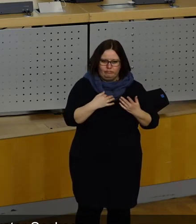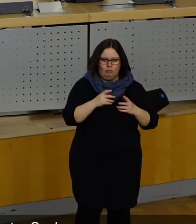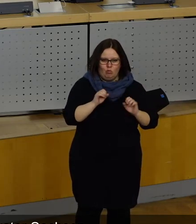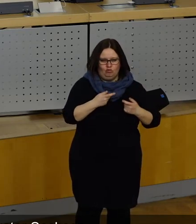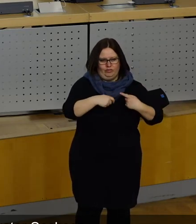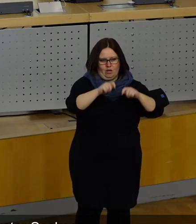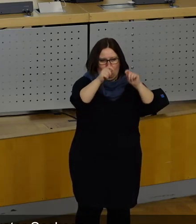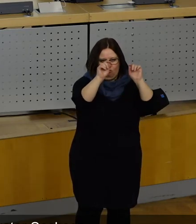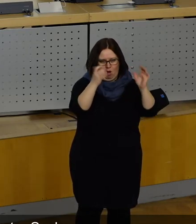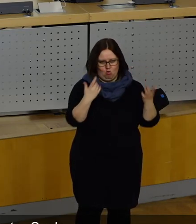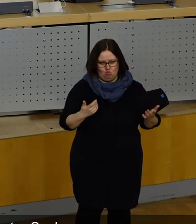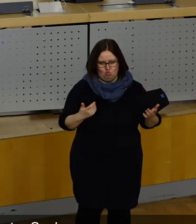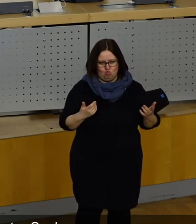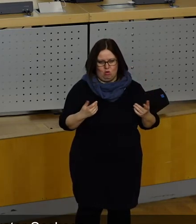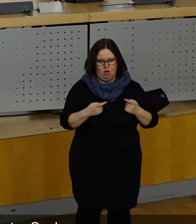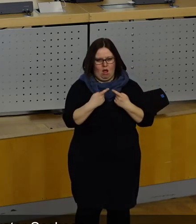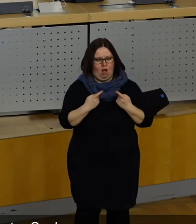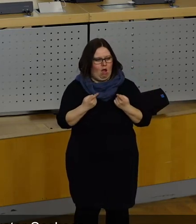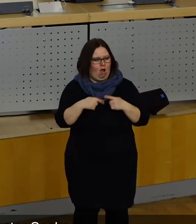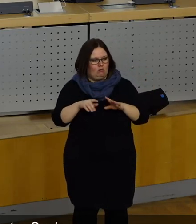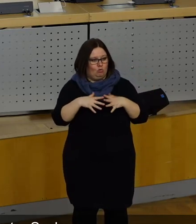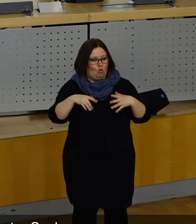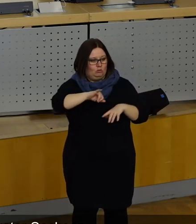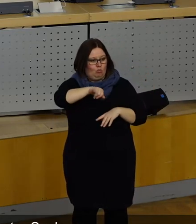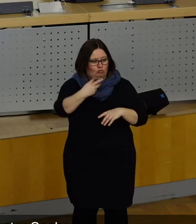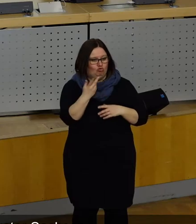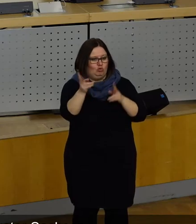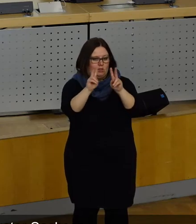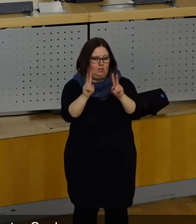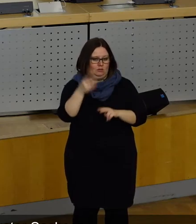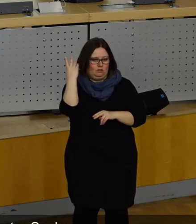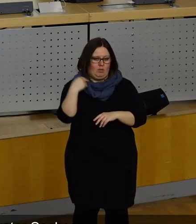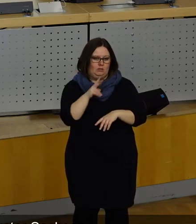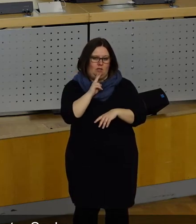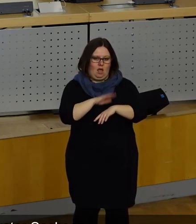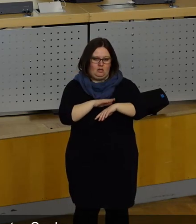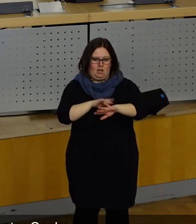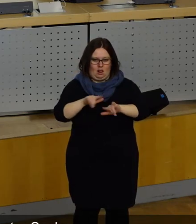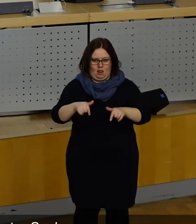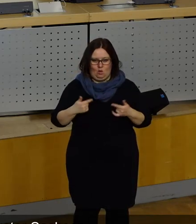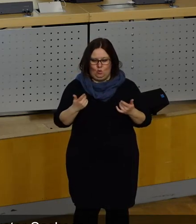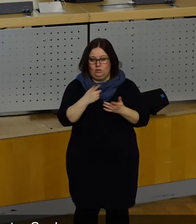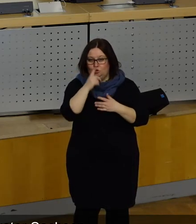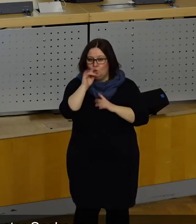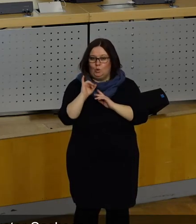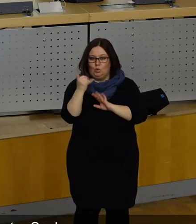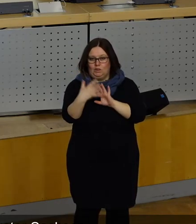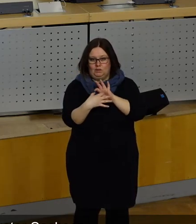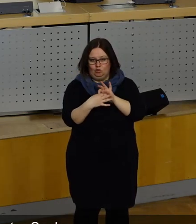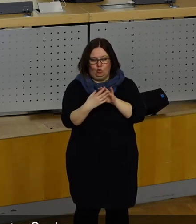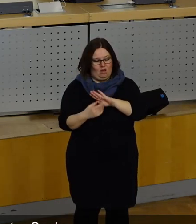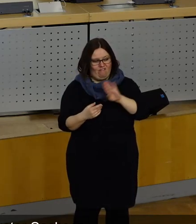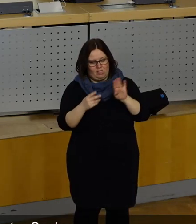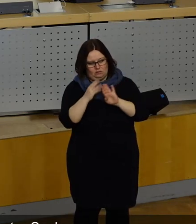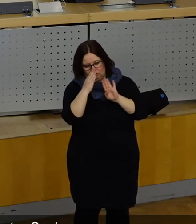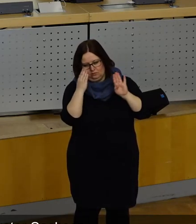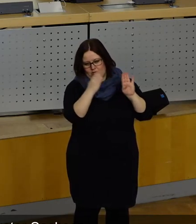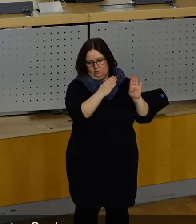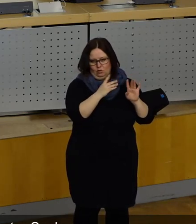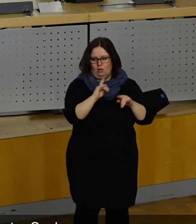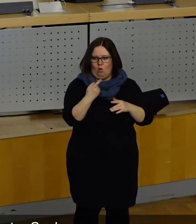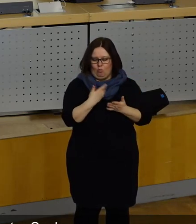ermöglicht. Große Objekte wurden auch zu DDR-Zeiten saniert, nicht nur touristisch und nach Westen geblickt, glaube ich, sondern